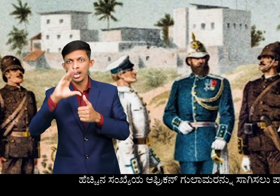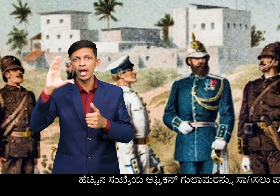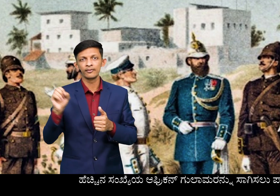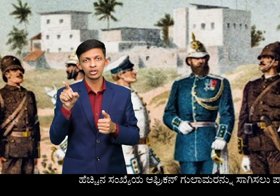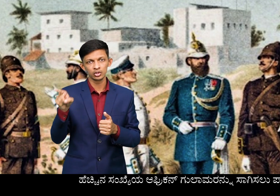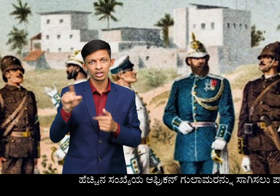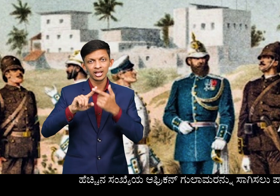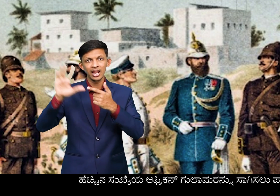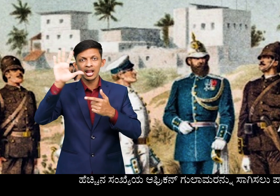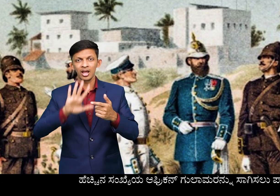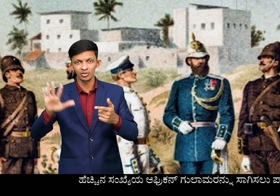ಪ್ರಾರಂಭಿಸಿದರು.